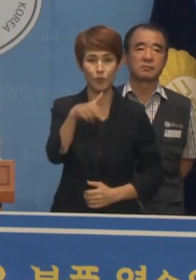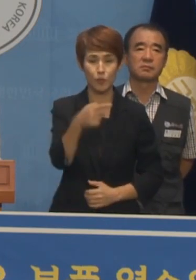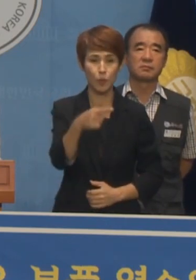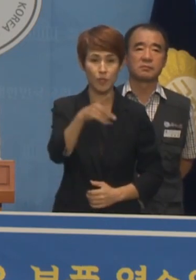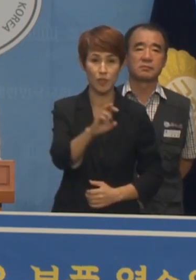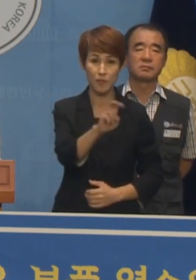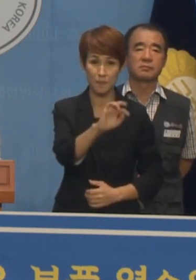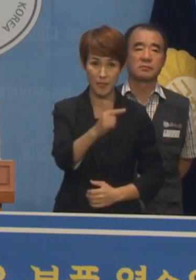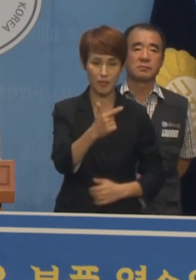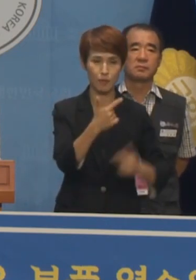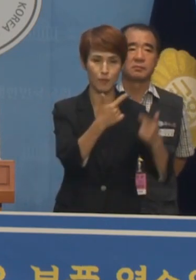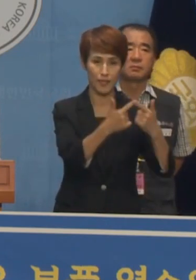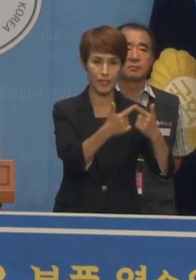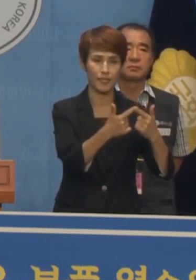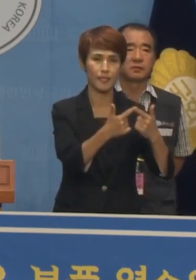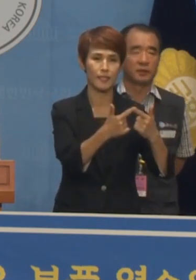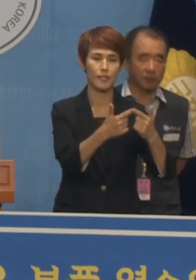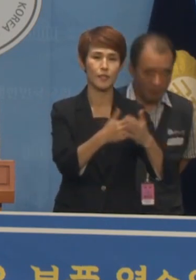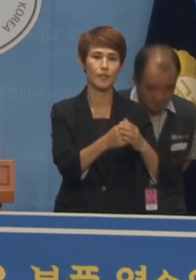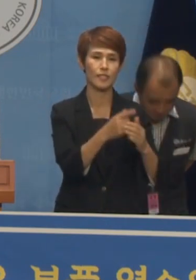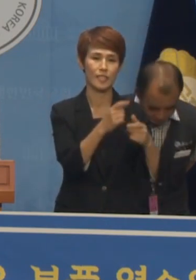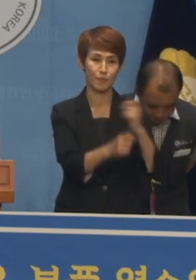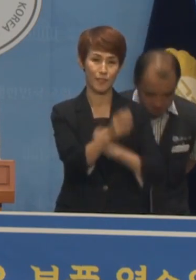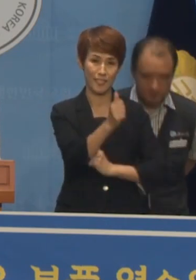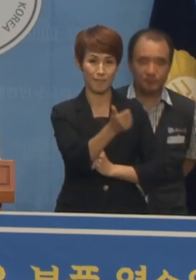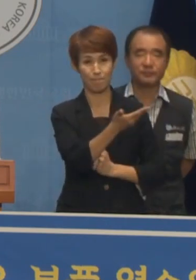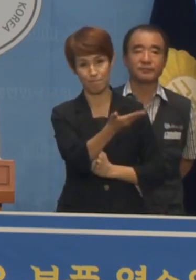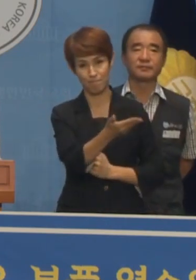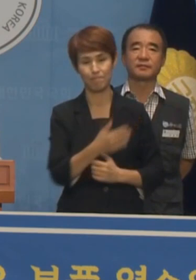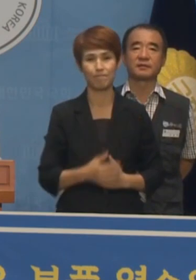조성민 부산 양산지부장님 참석하셨습니다.